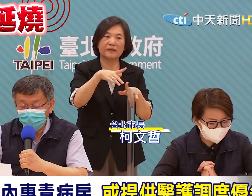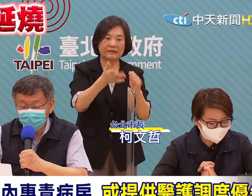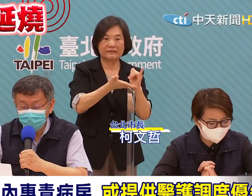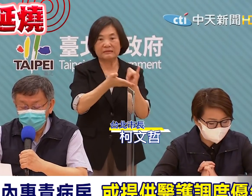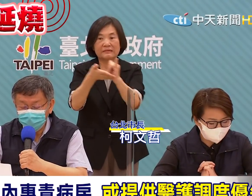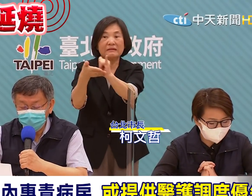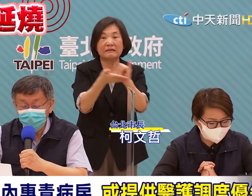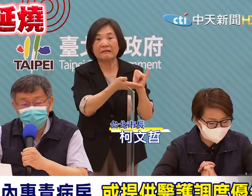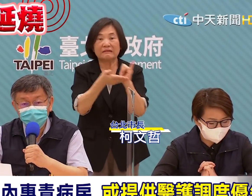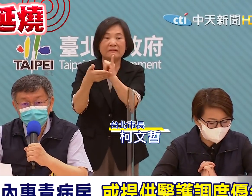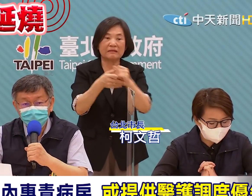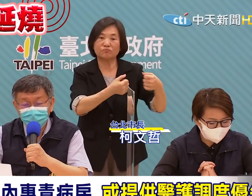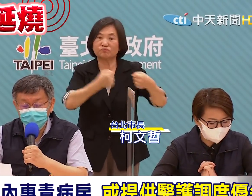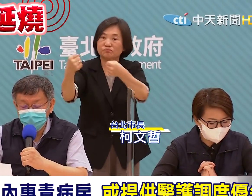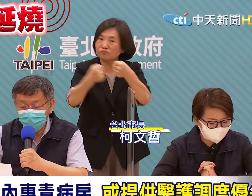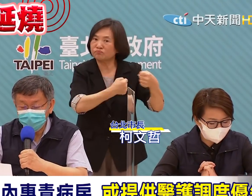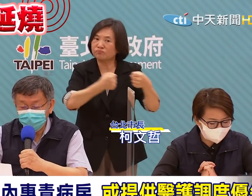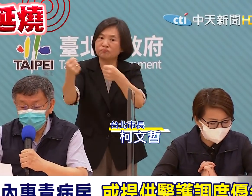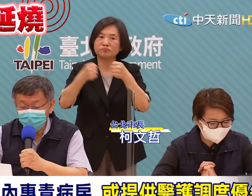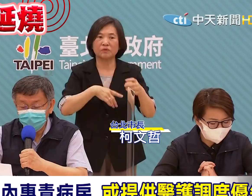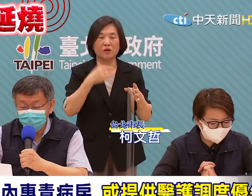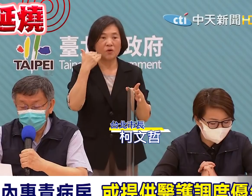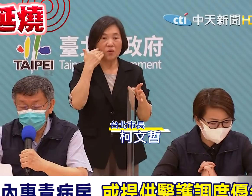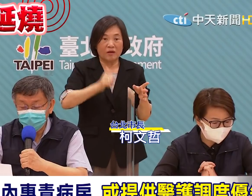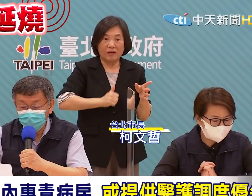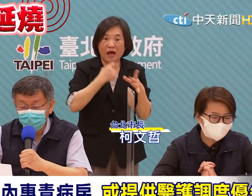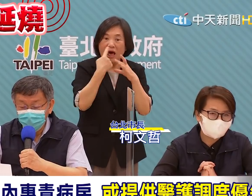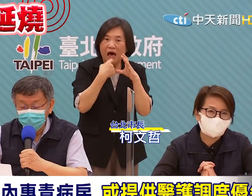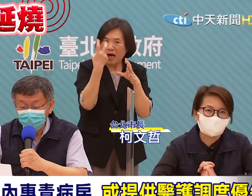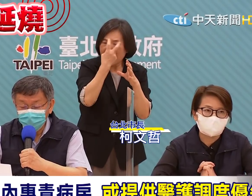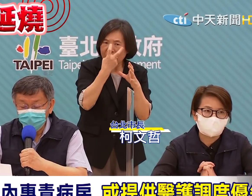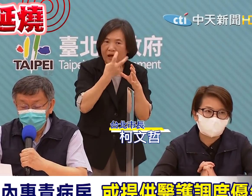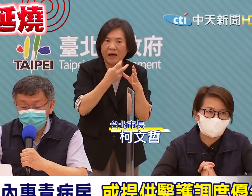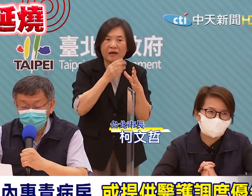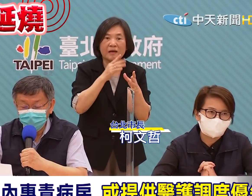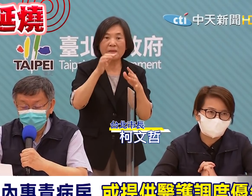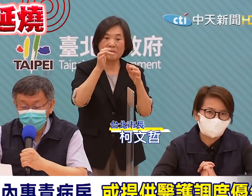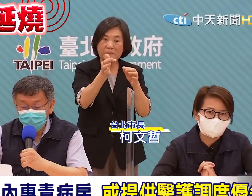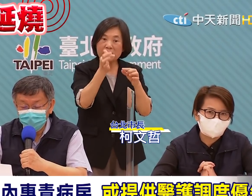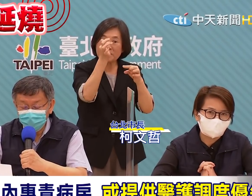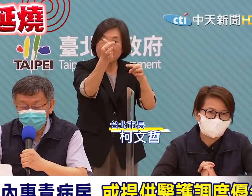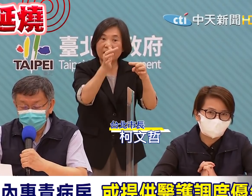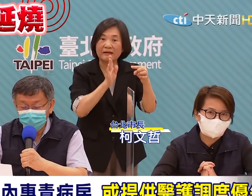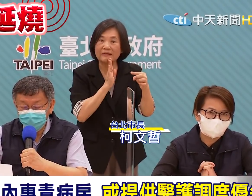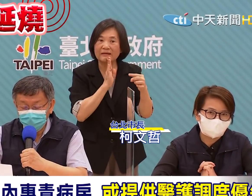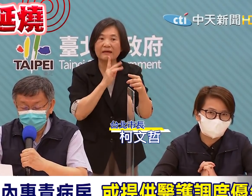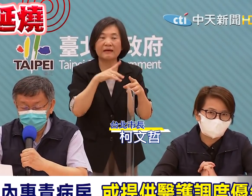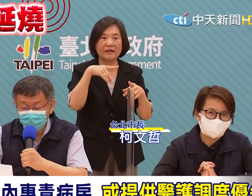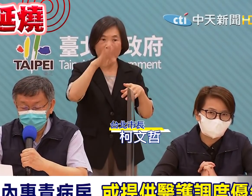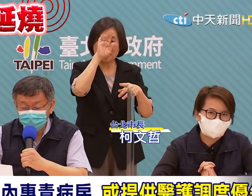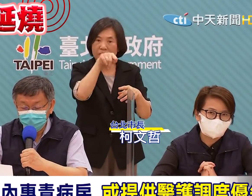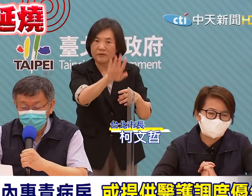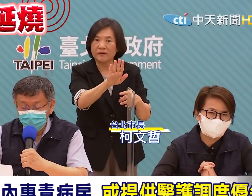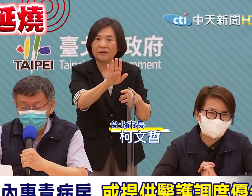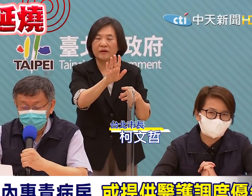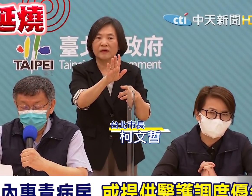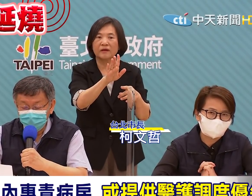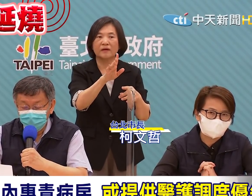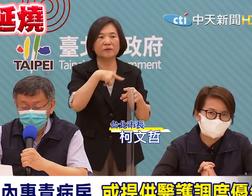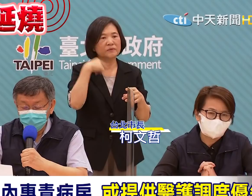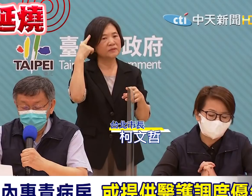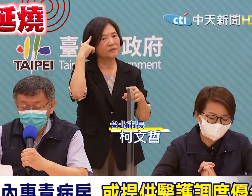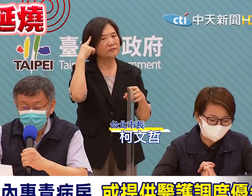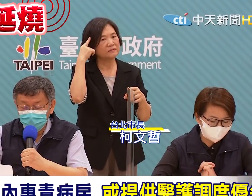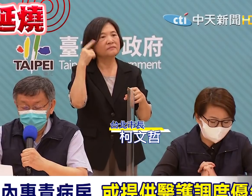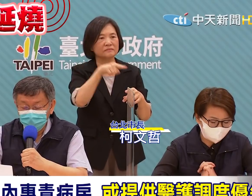道吗？来运载这些快筛阳性跟 PCR 阳性，所以所有那些问题啊，再加上我们现在开始会征